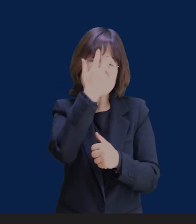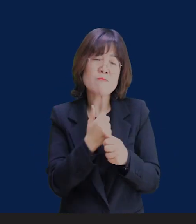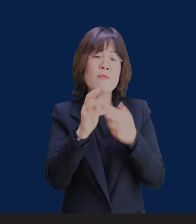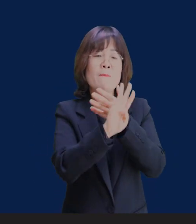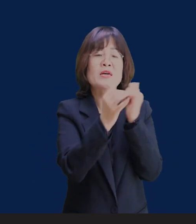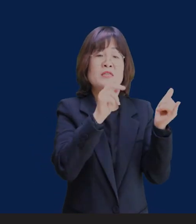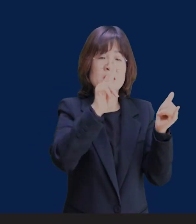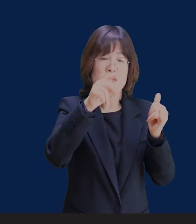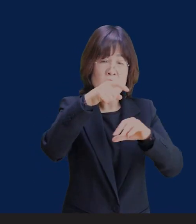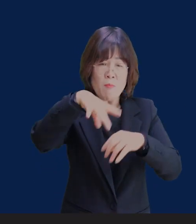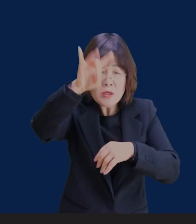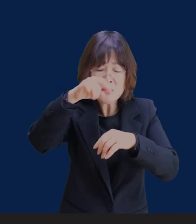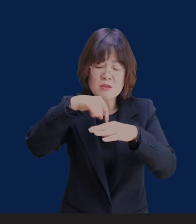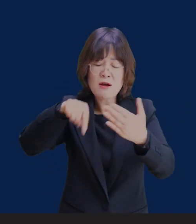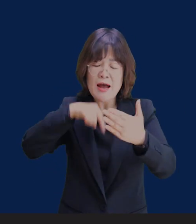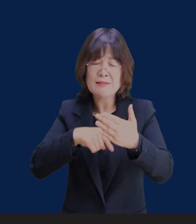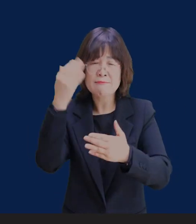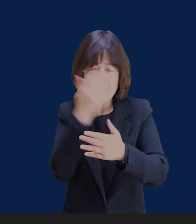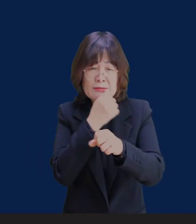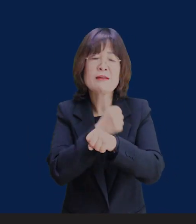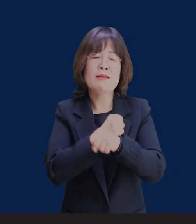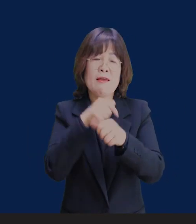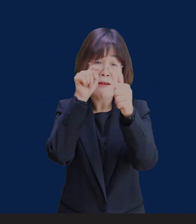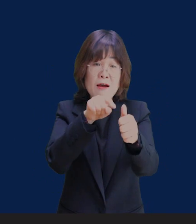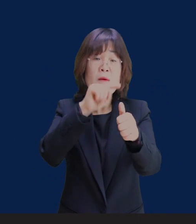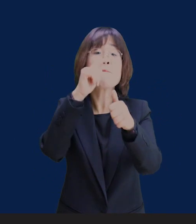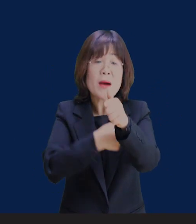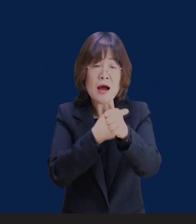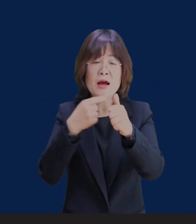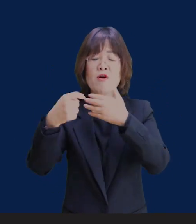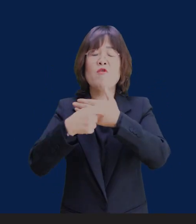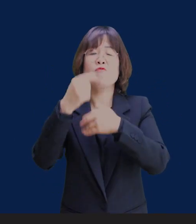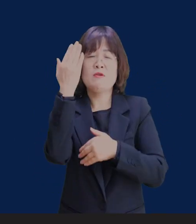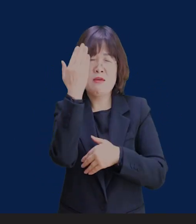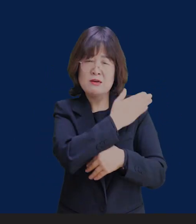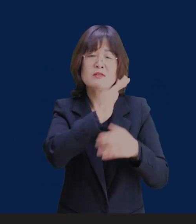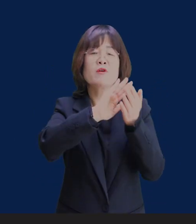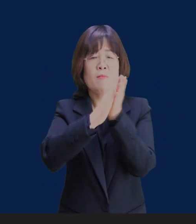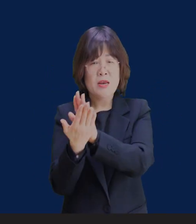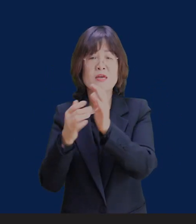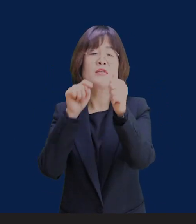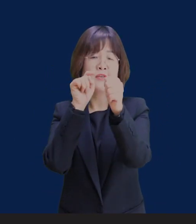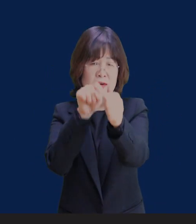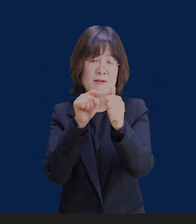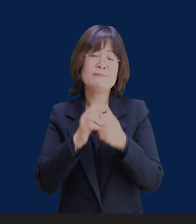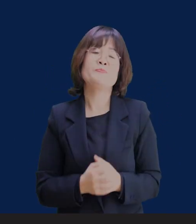눈먼 바리새인이여, 너는 먼저 안을 깨끗이 하라. 그리하면 겉도 깨끗하리라.